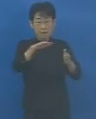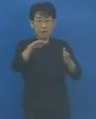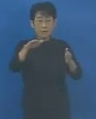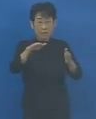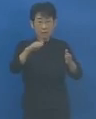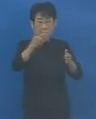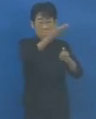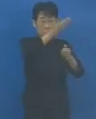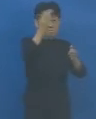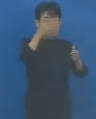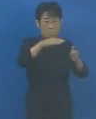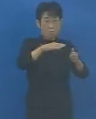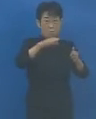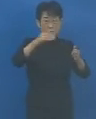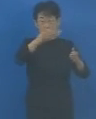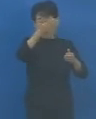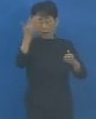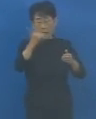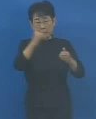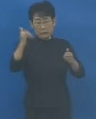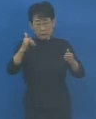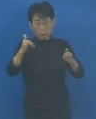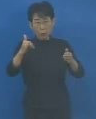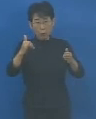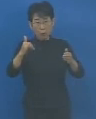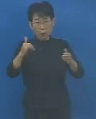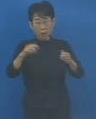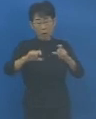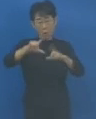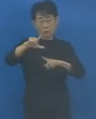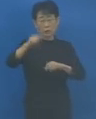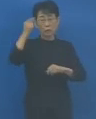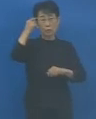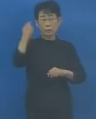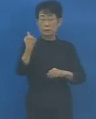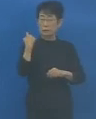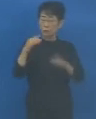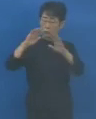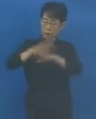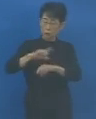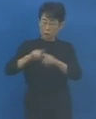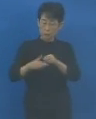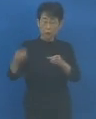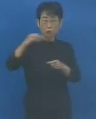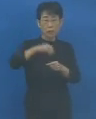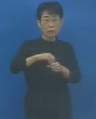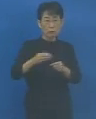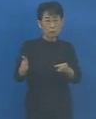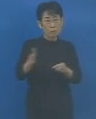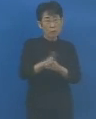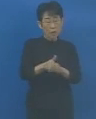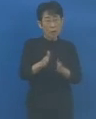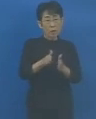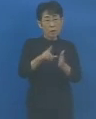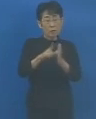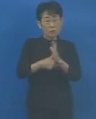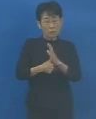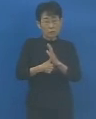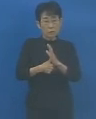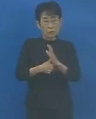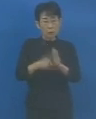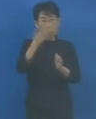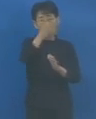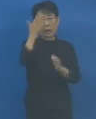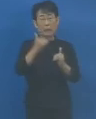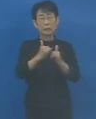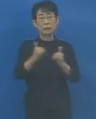。で昨日の夜現在のところまで加えると、あのむしろ若い層